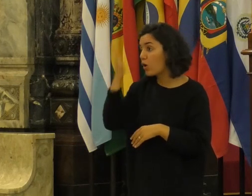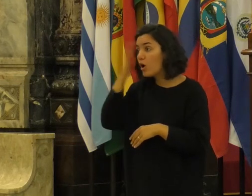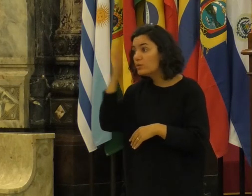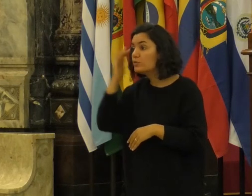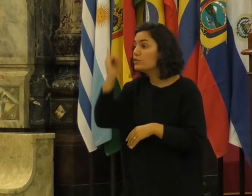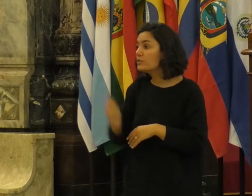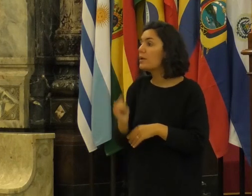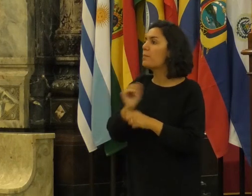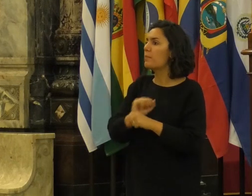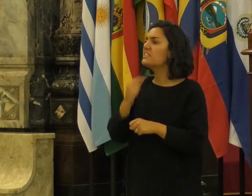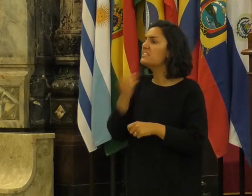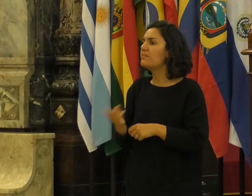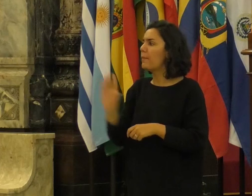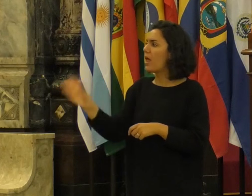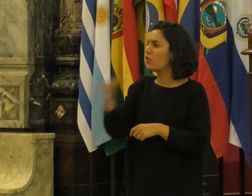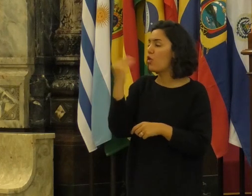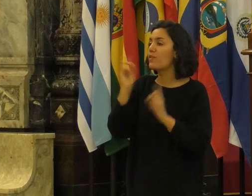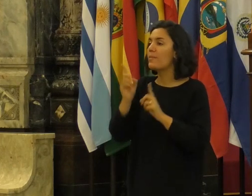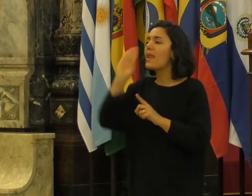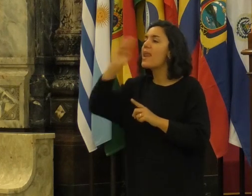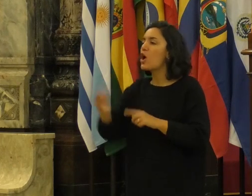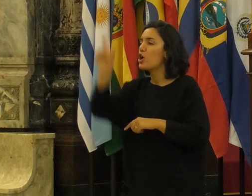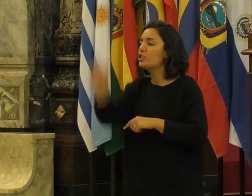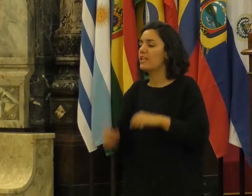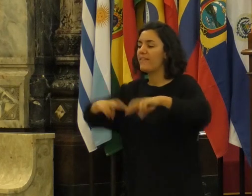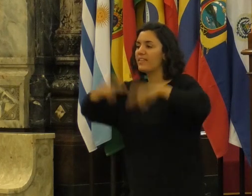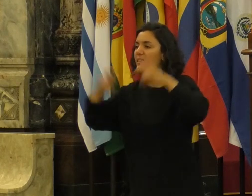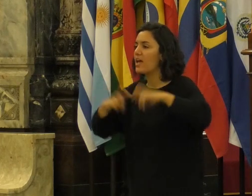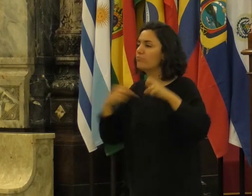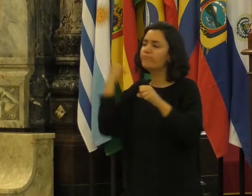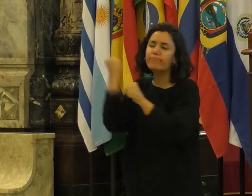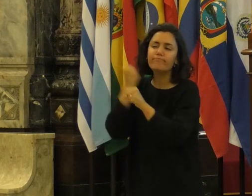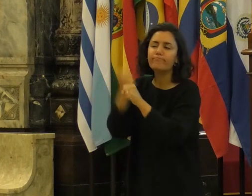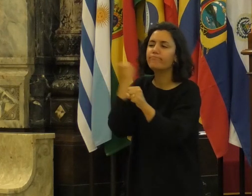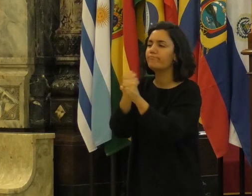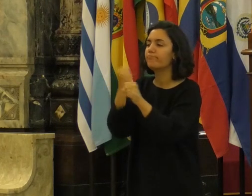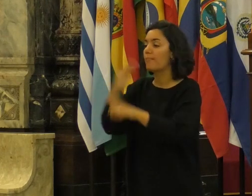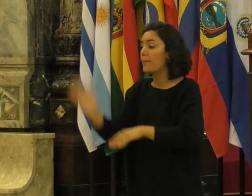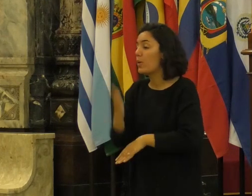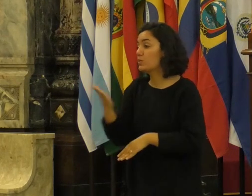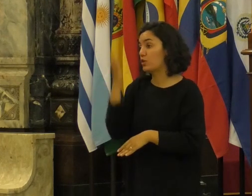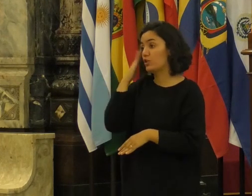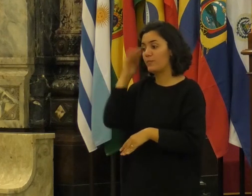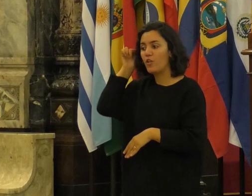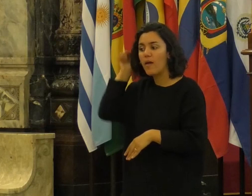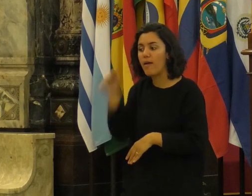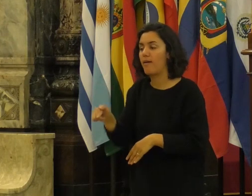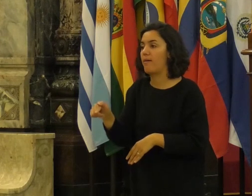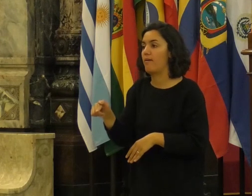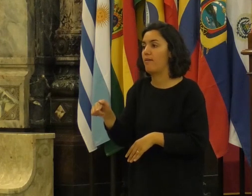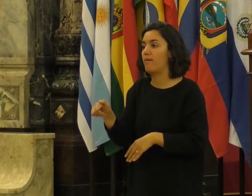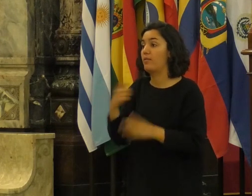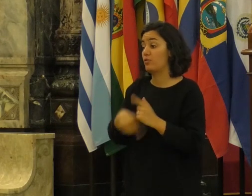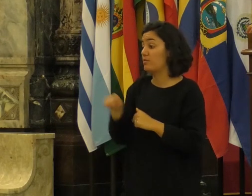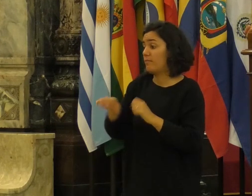Hacer conocimiento que se introduzca y, por supuesto, reconocer al investigador que pone alma, corazón y vida en la producción de ese conocimiento.